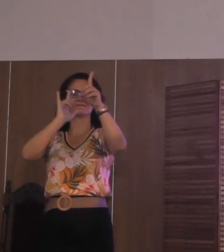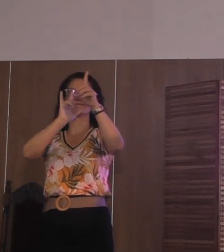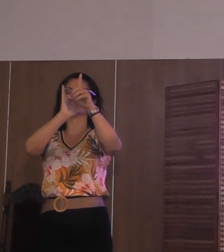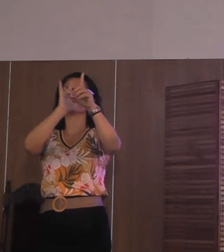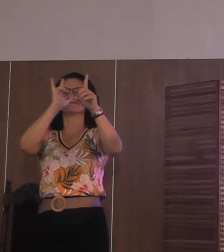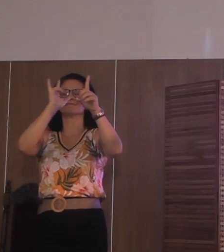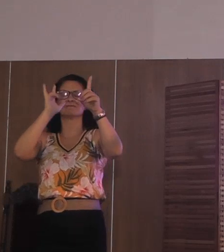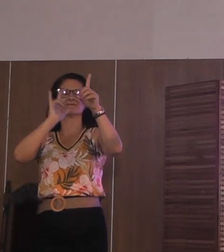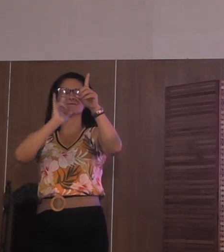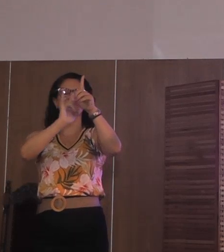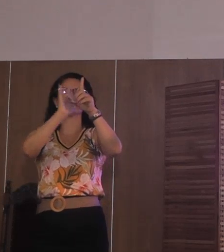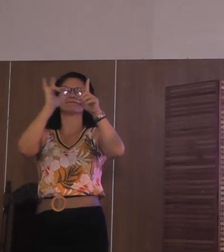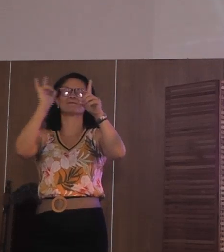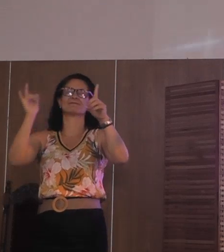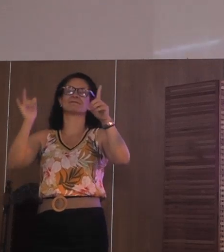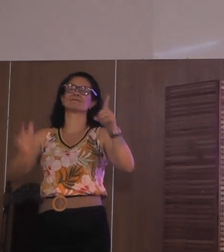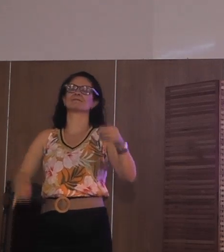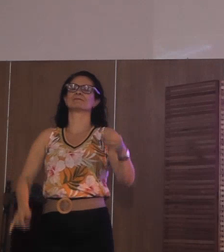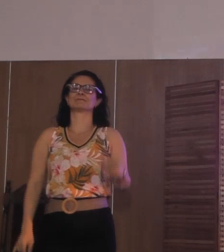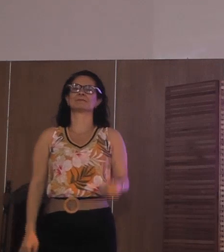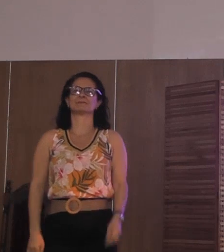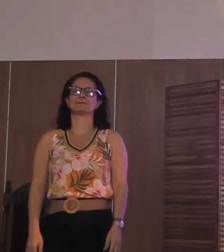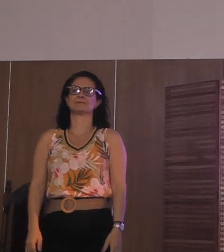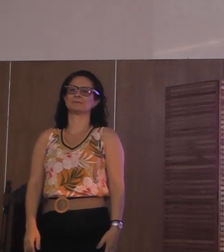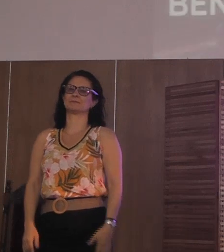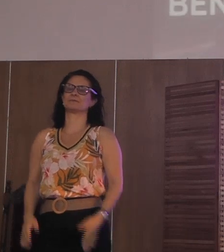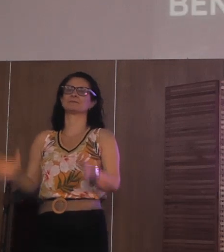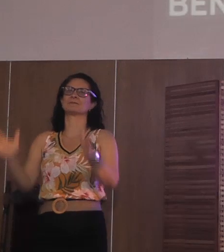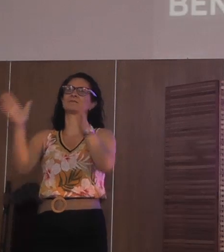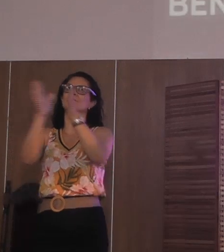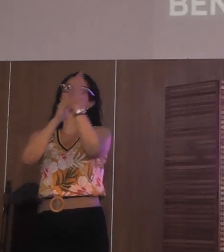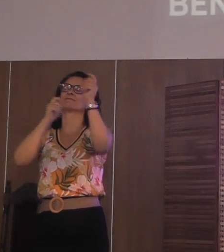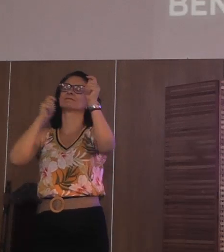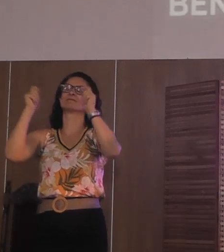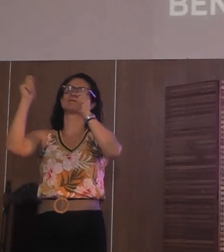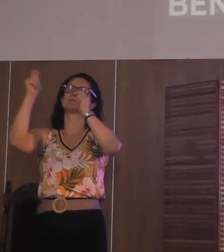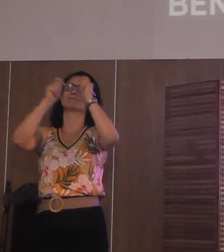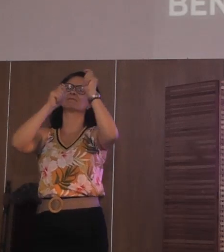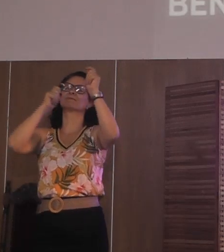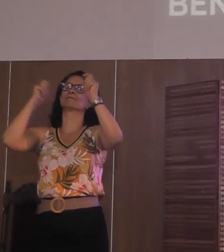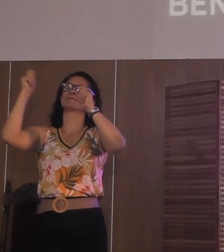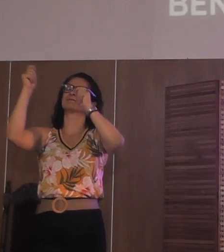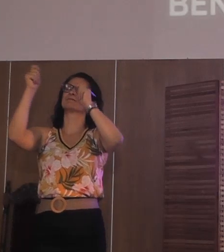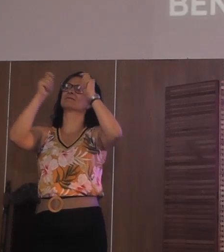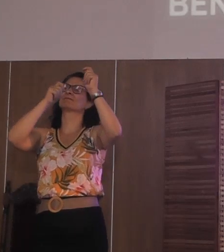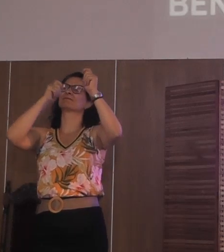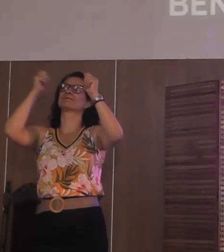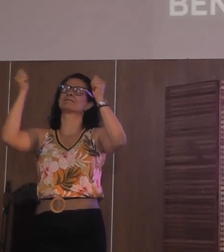aleluia. Tu